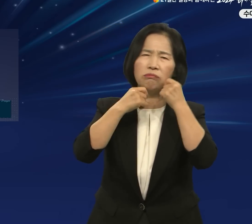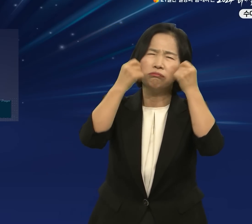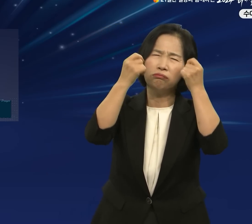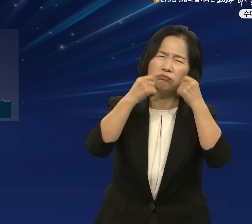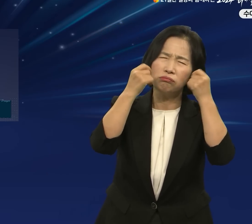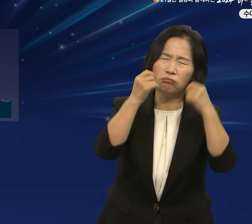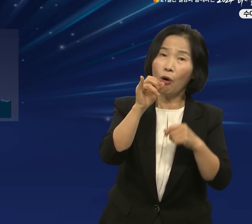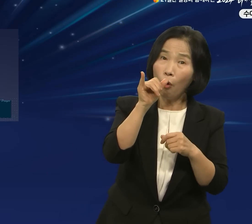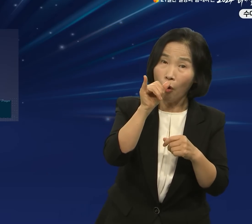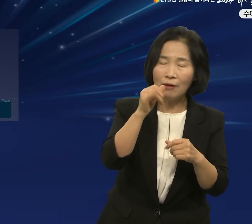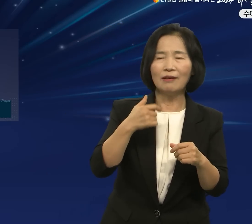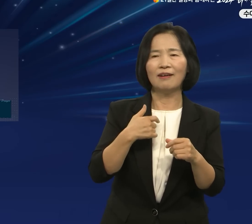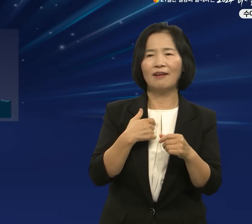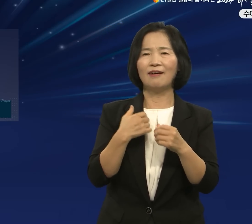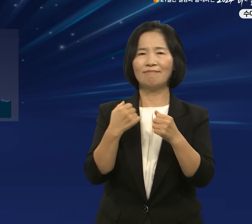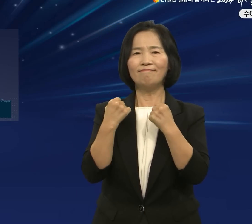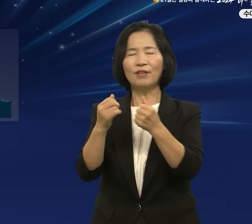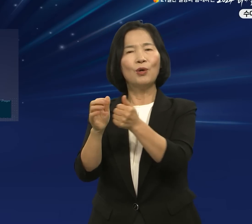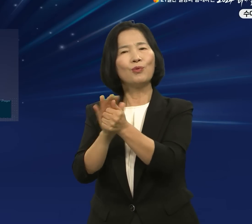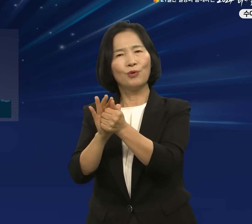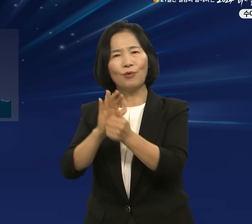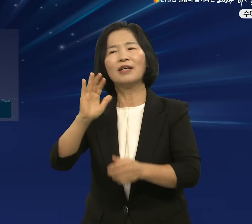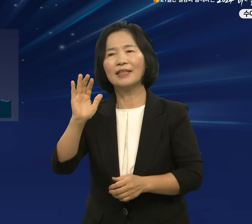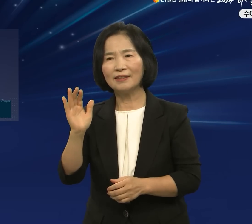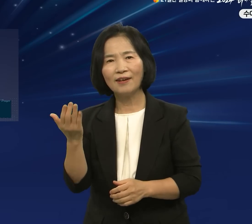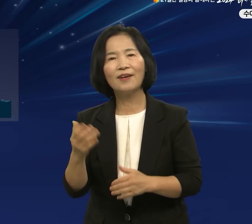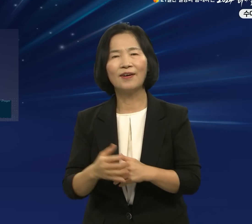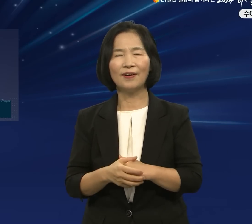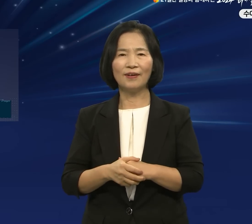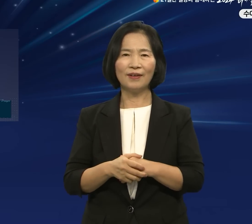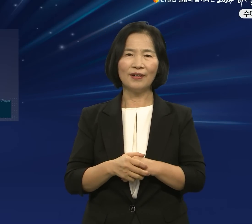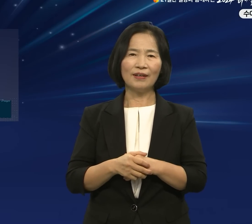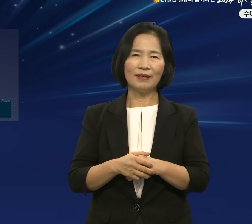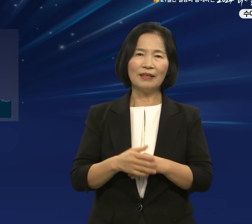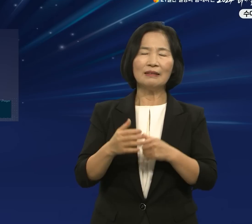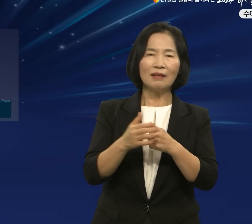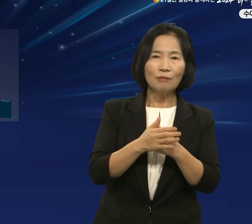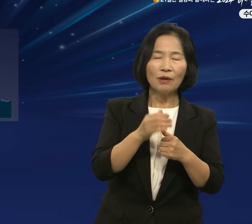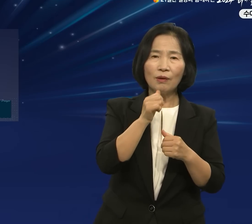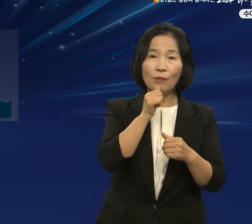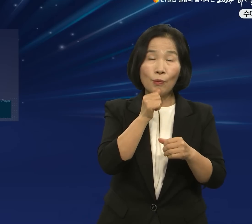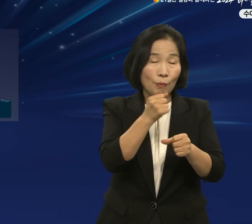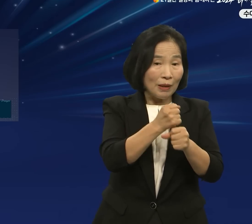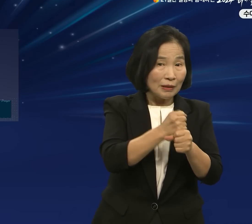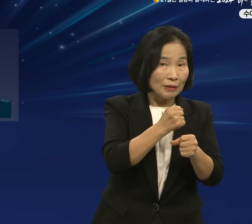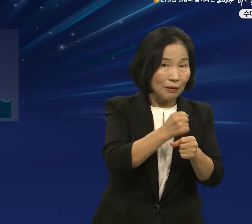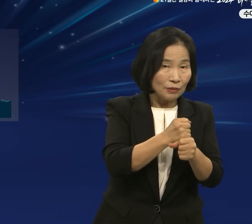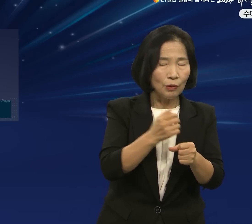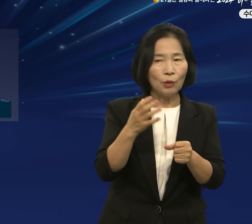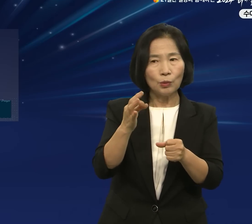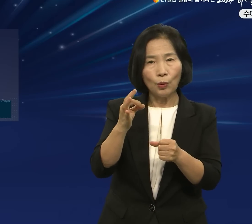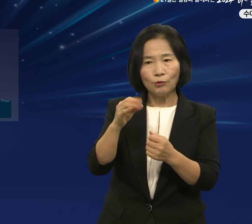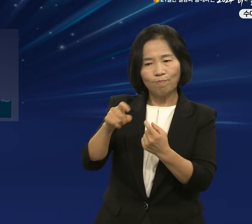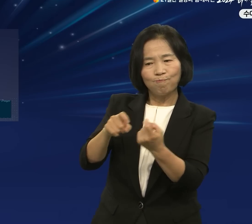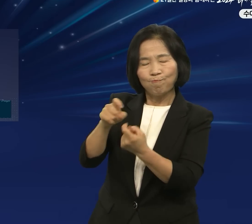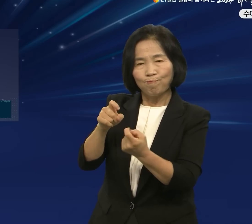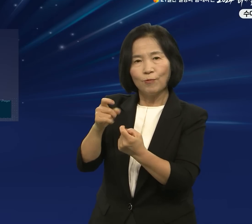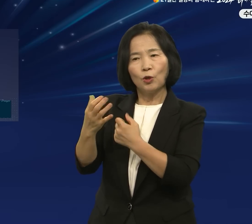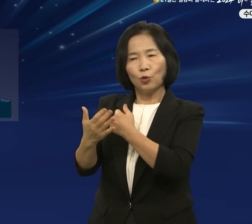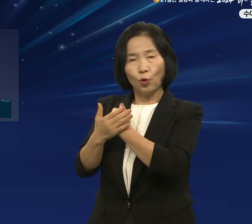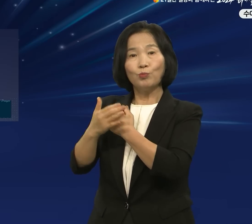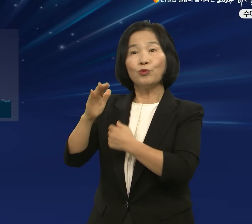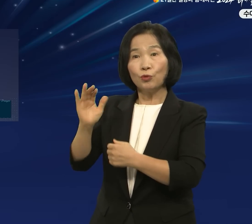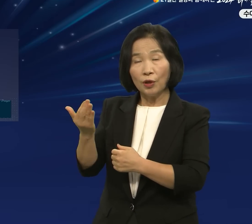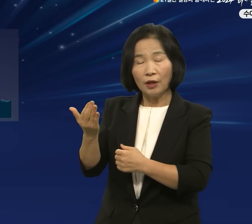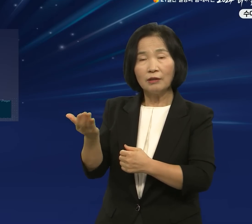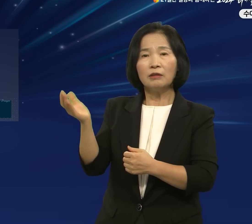위로가 되었습니다. 된장간장 판매 수익금으로 경상배를 충당해 왔는데 콩을 구매할 종잣돈까지